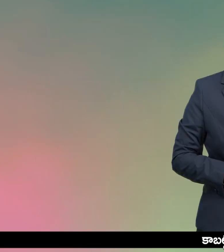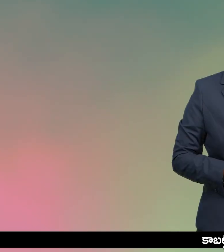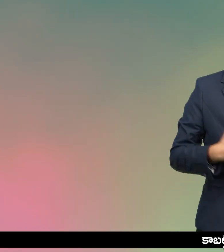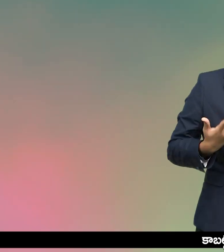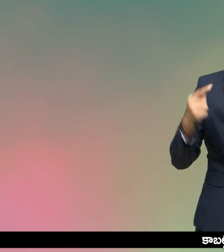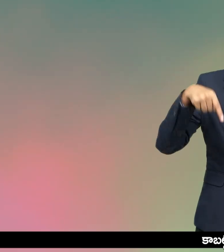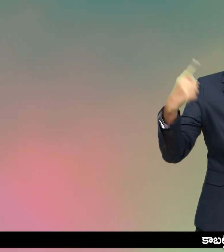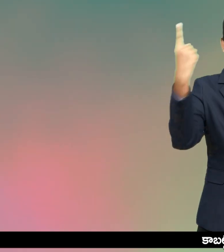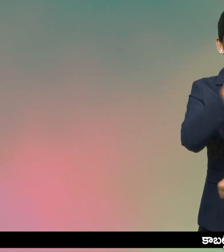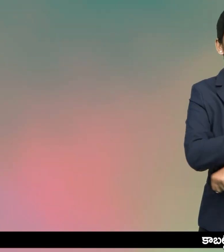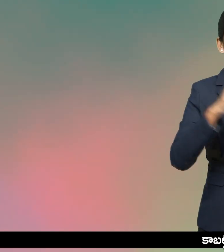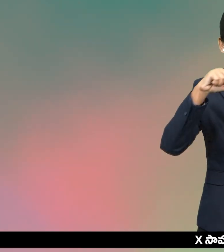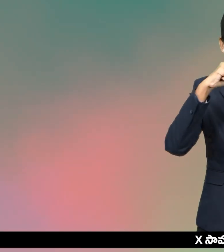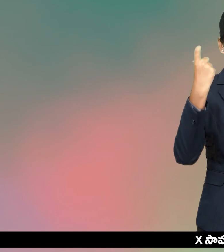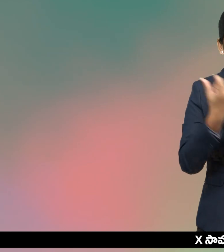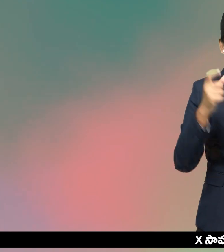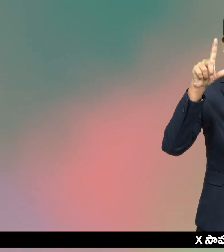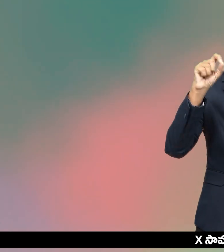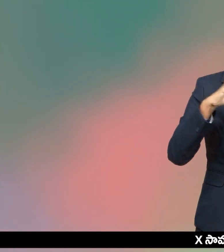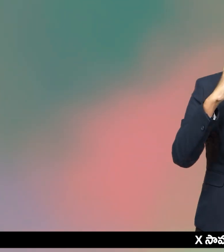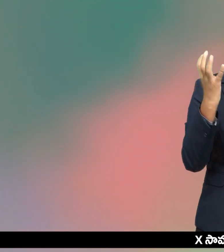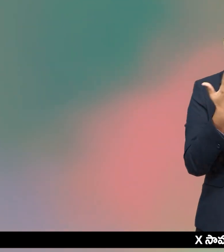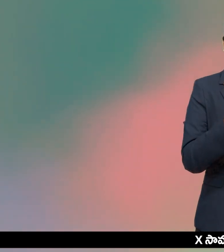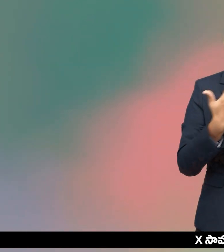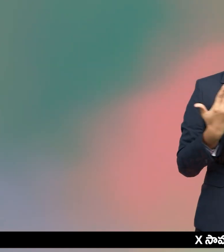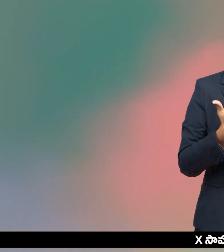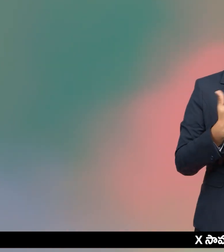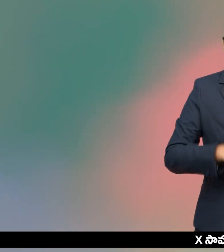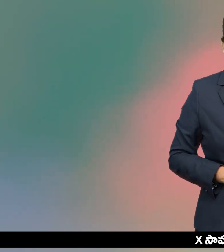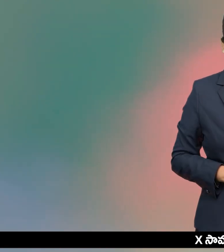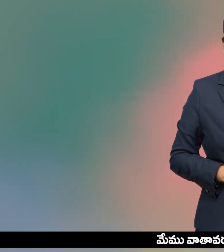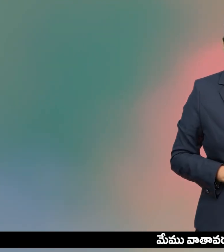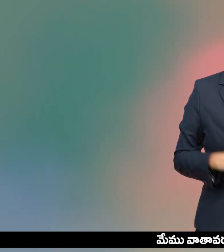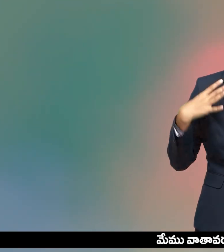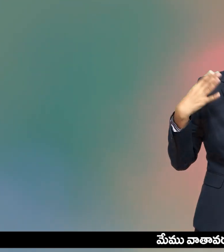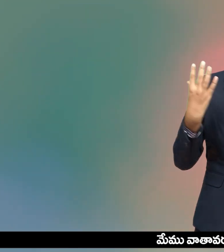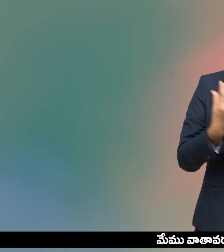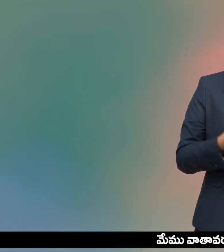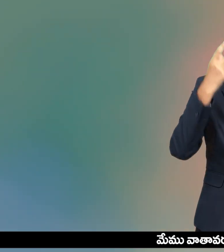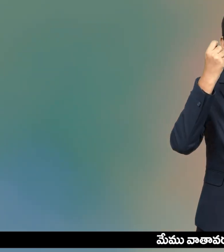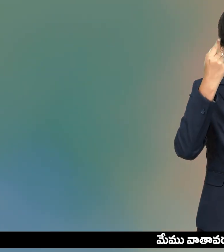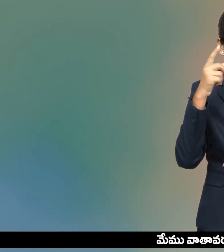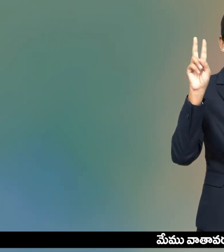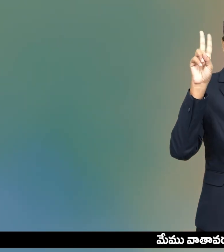కాబట్టి ఈరోజు క్లాస్లో 10వ తరగతి సామాజిక అధ్యయనాలు మేము వాతావరణాన్ని అర్థం